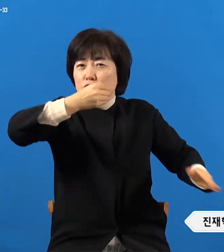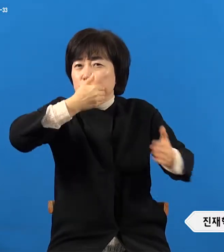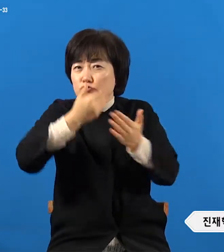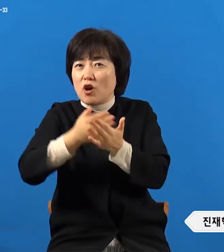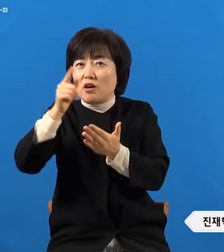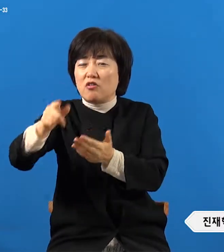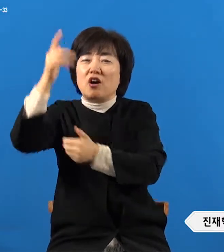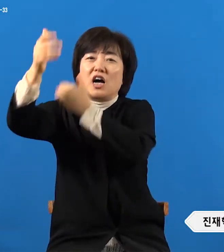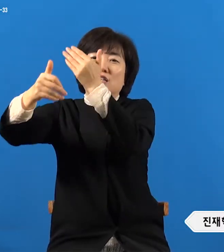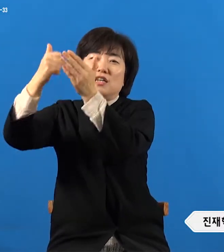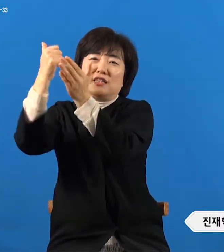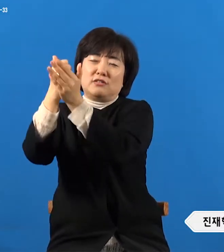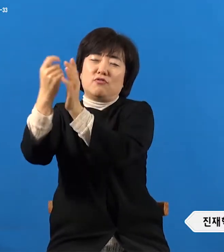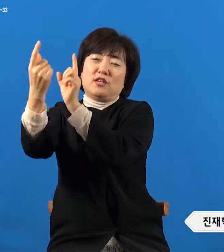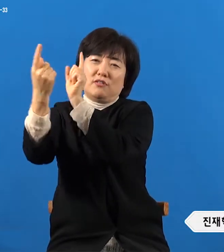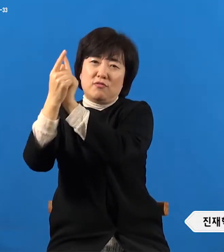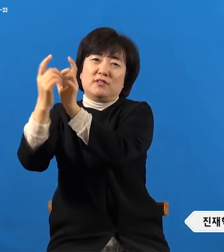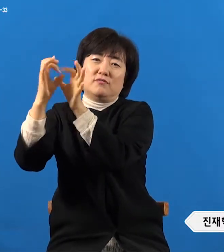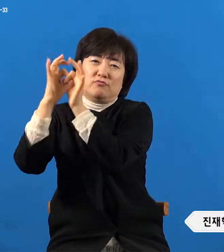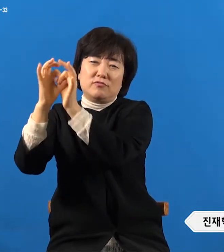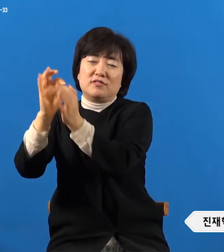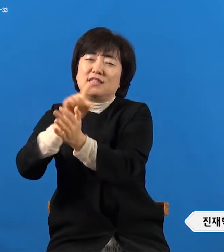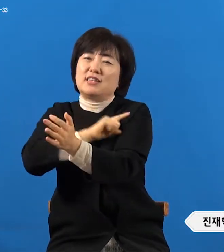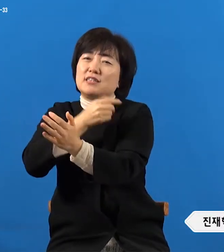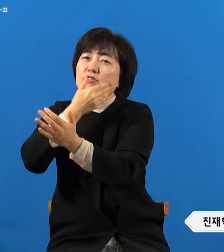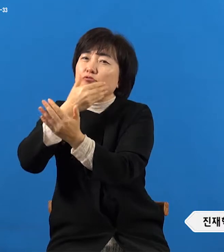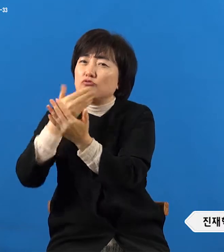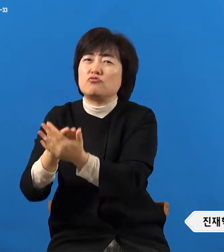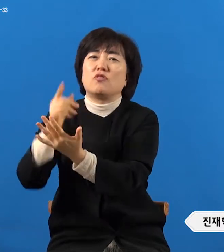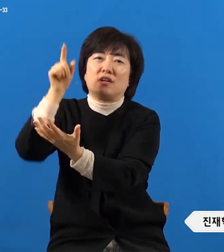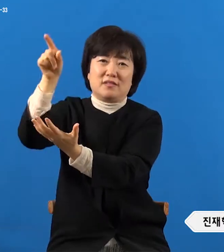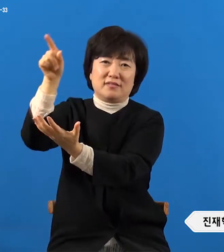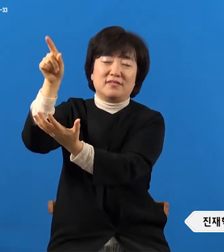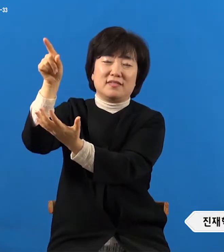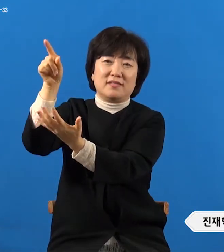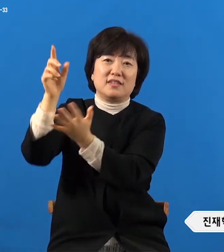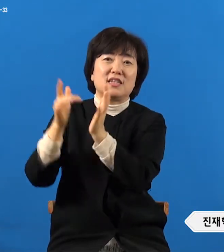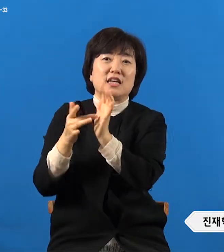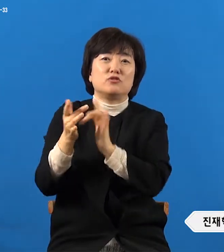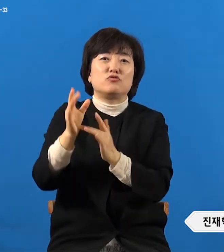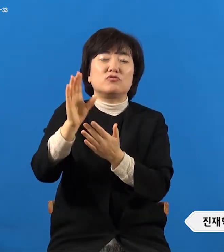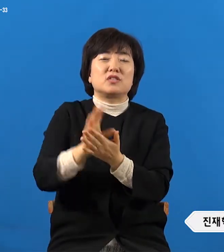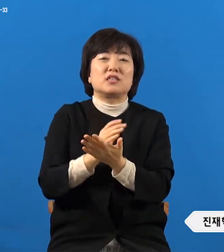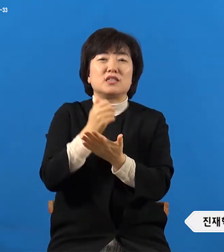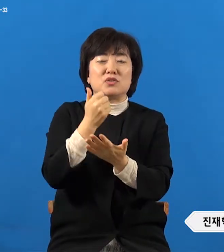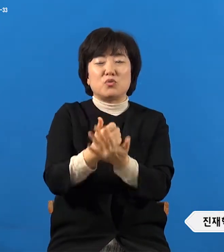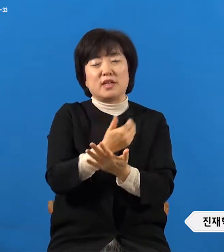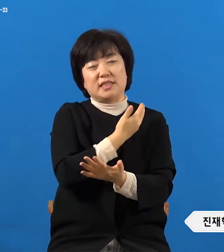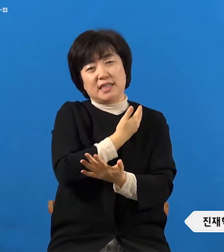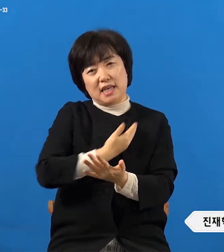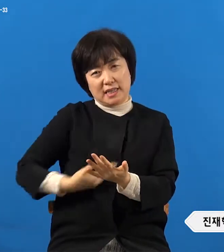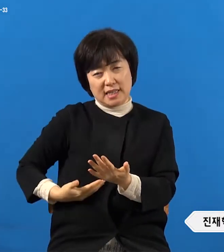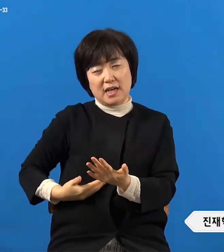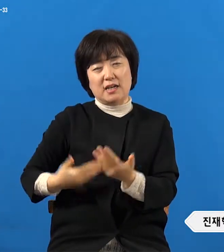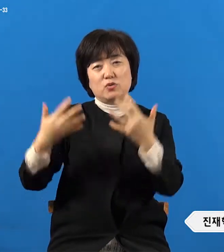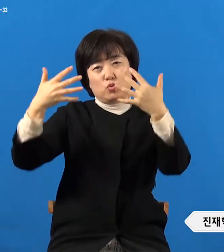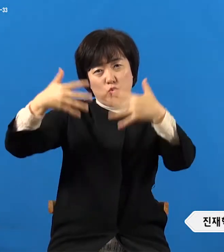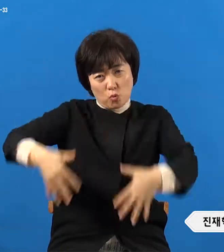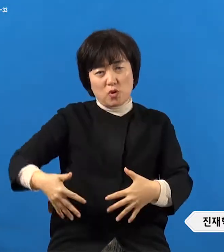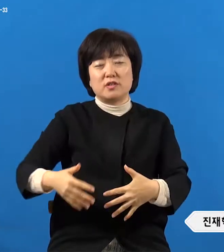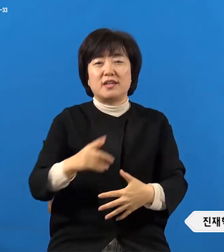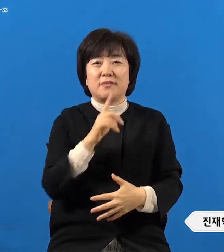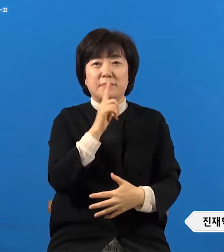바로 주님과의 관계가 바로 되지 않는다면 예수 그리스도의 제자가 될 수